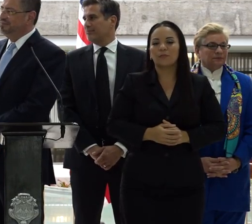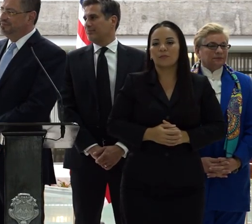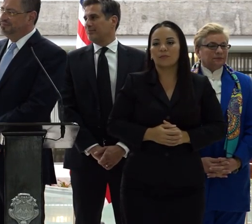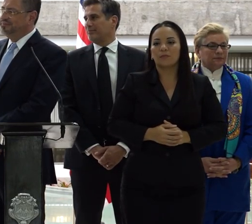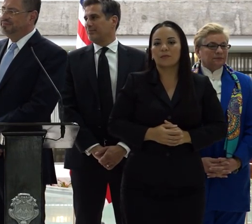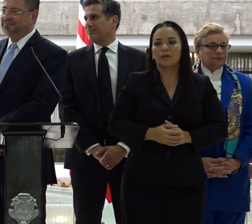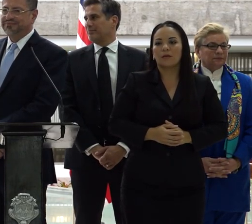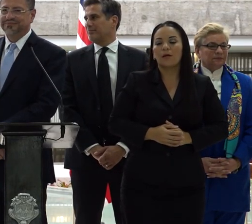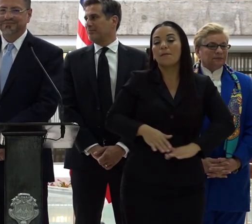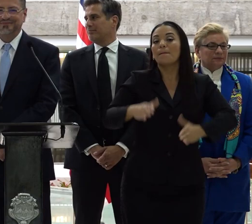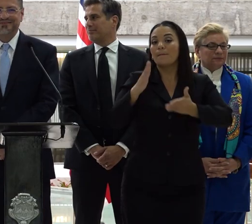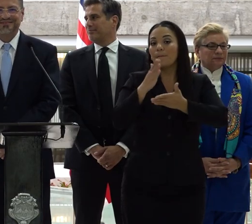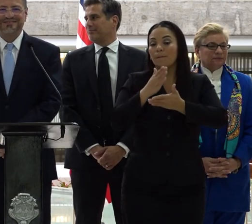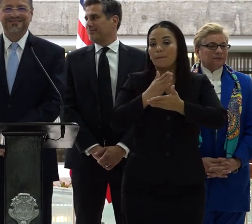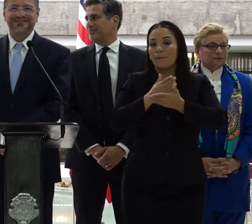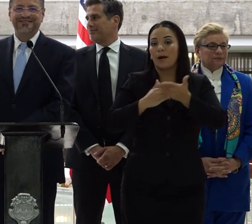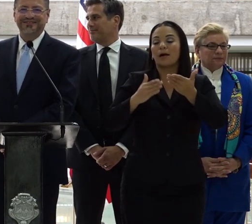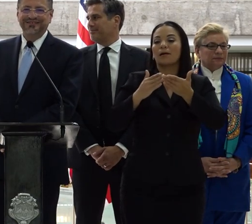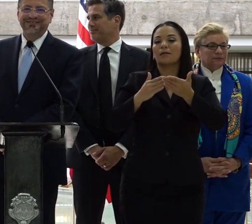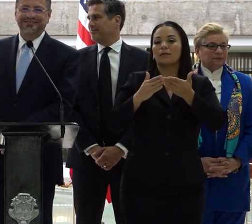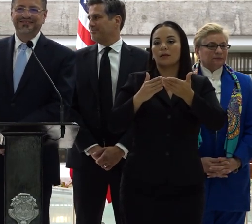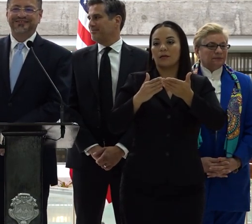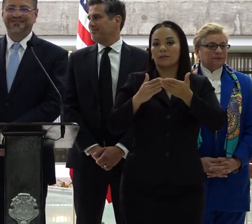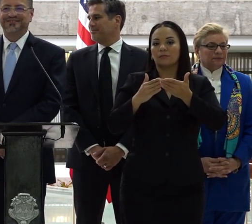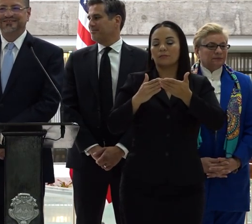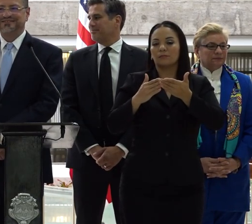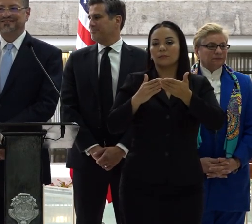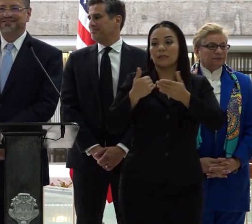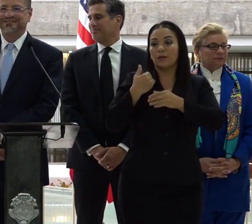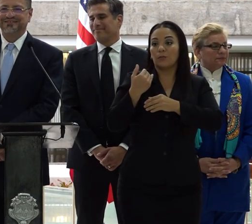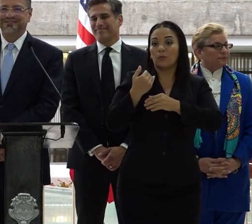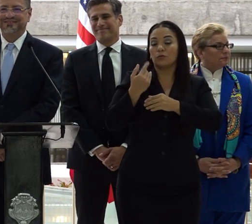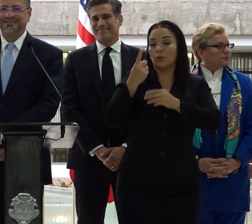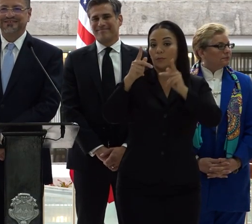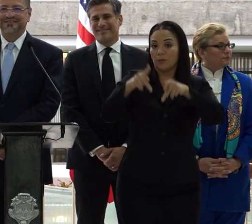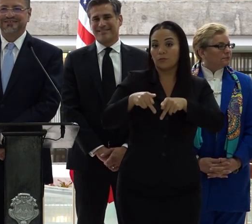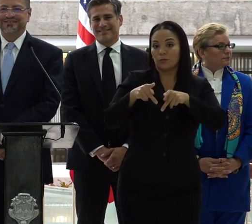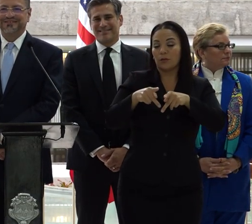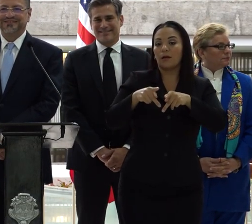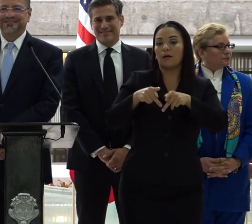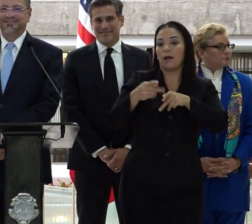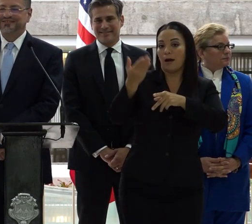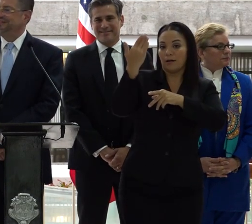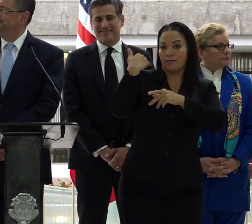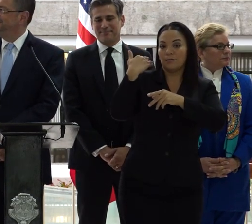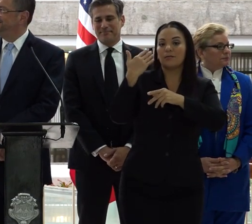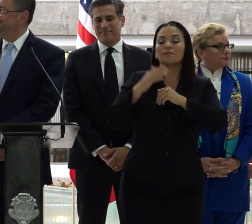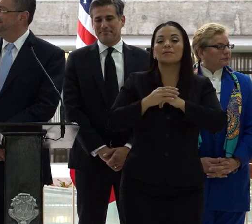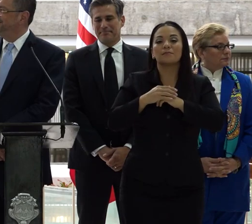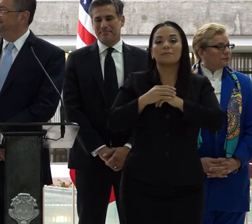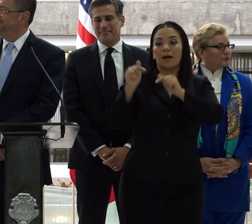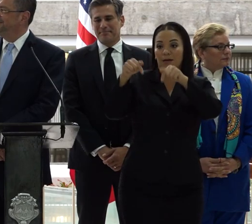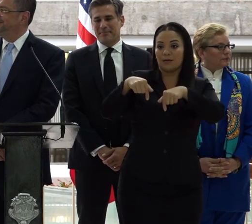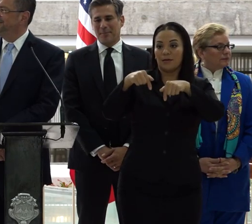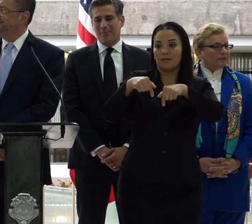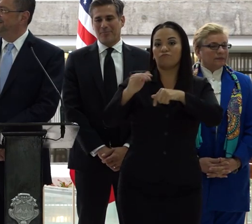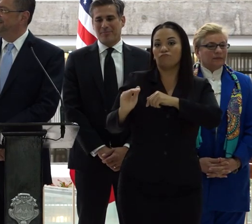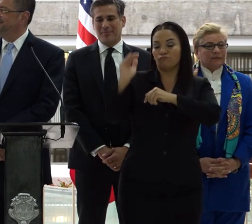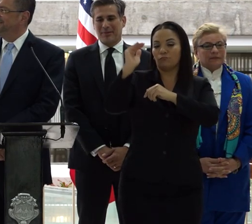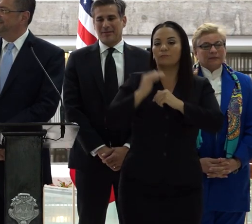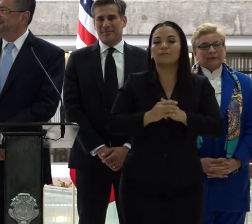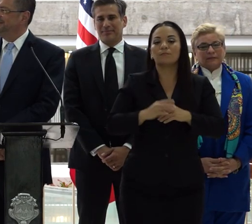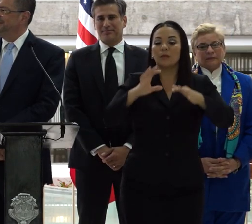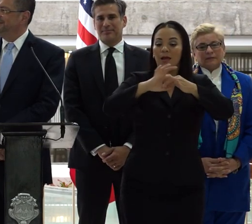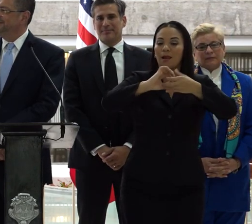gran parte en Costa Rica durante la administración del presidente Kennedy. Los lazos humanos que nos unen son algo